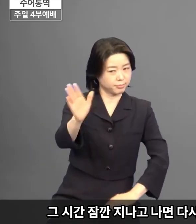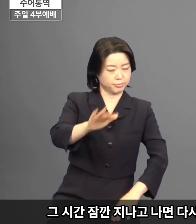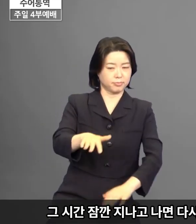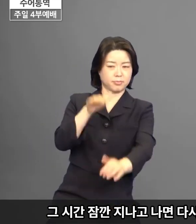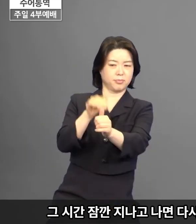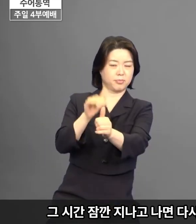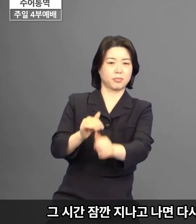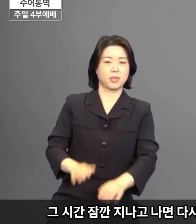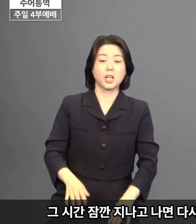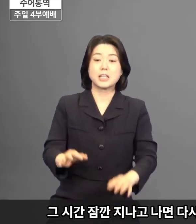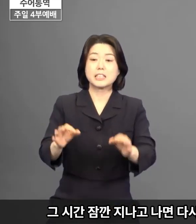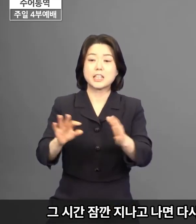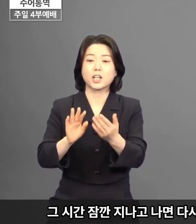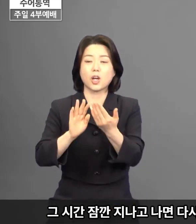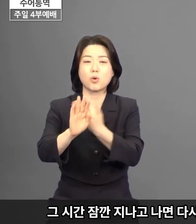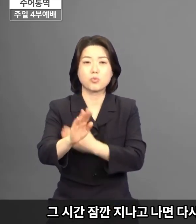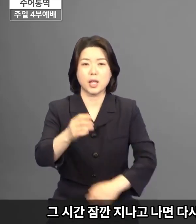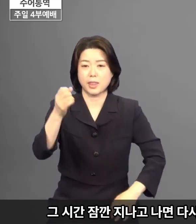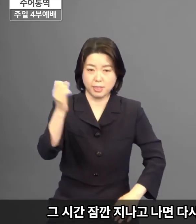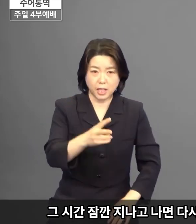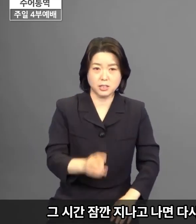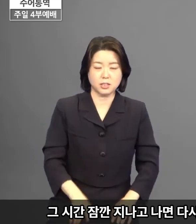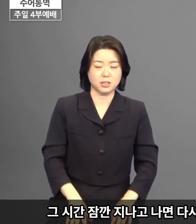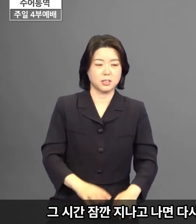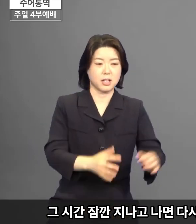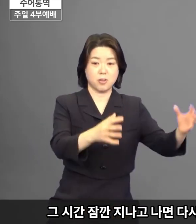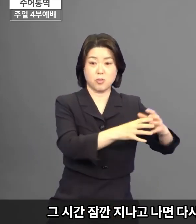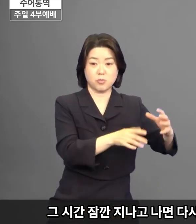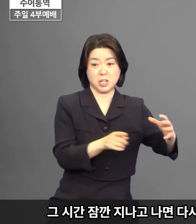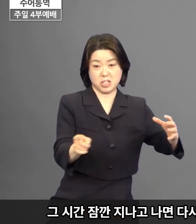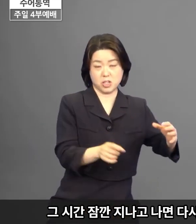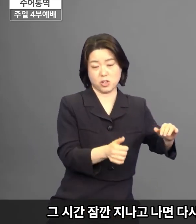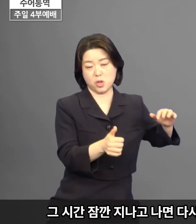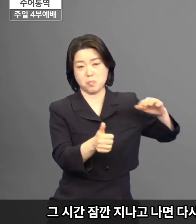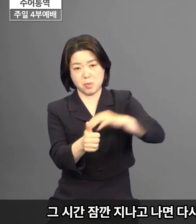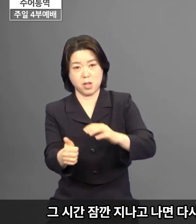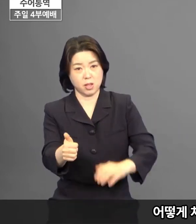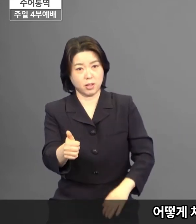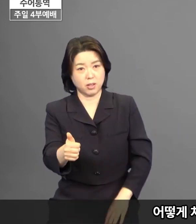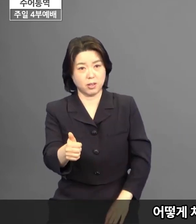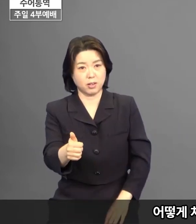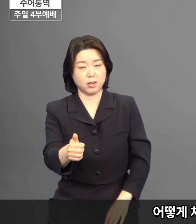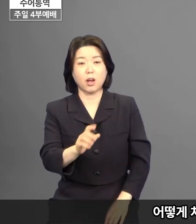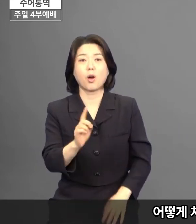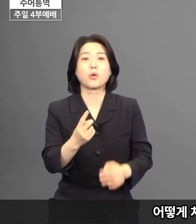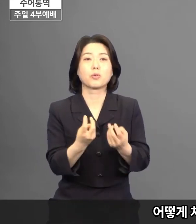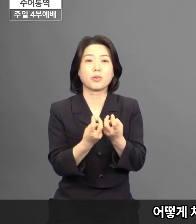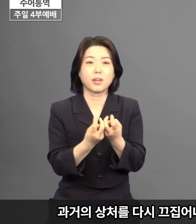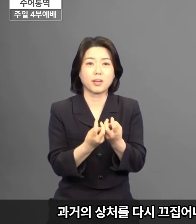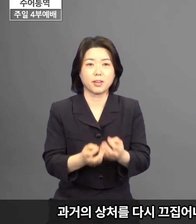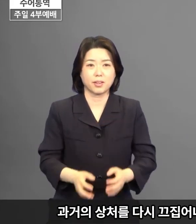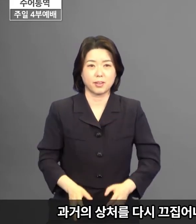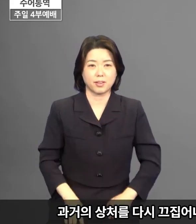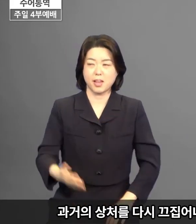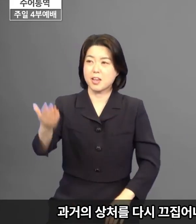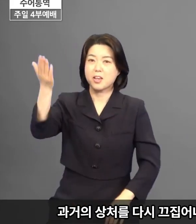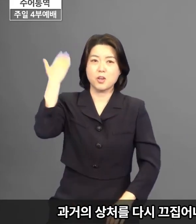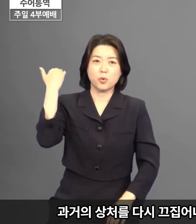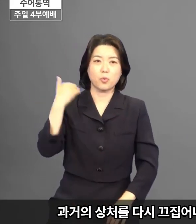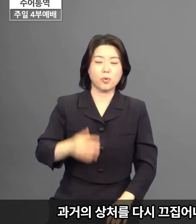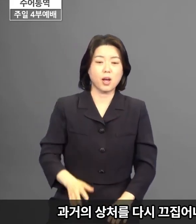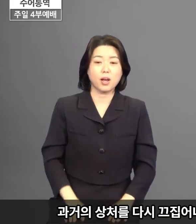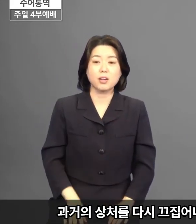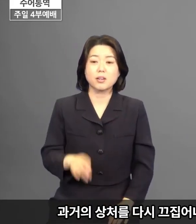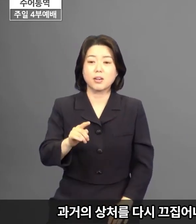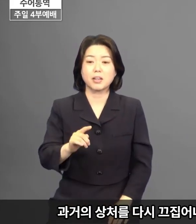지나고 나면 다시 세력을 모아서 쳐들어오는 겁니다. 어떻게 쳐들어올까요? 과거의 상처를